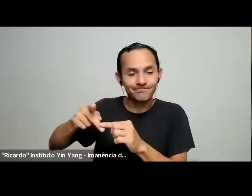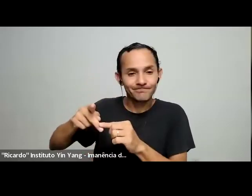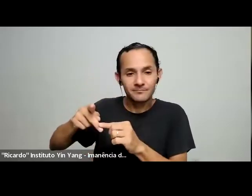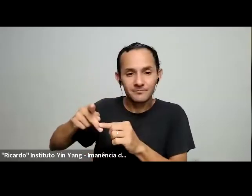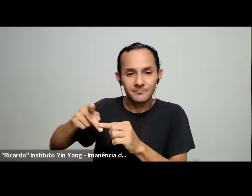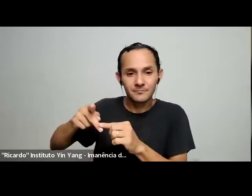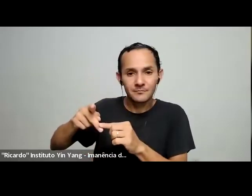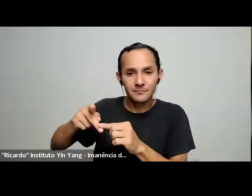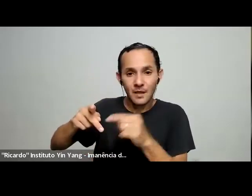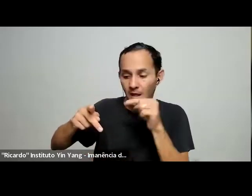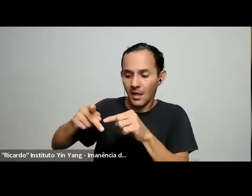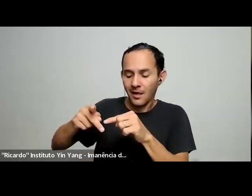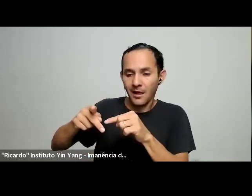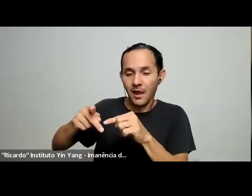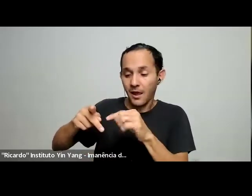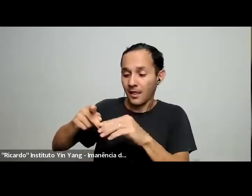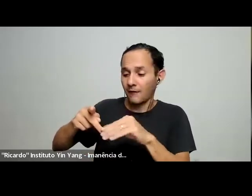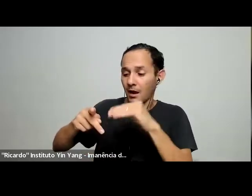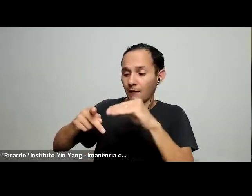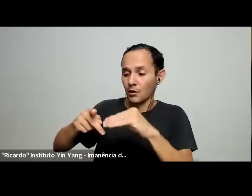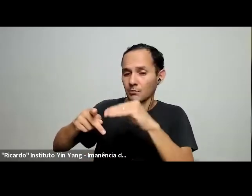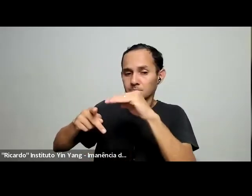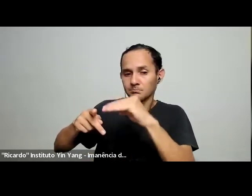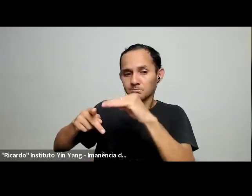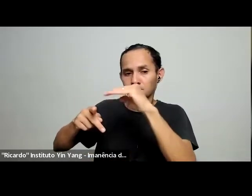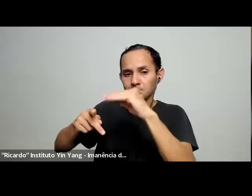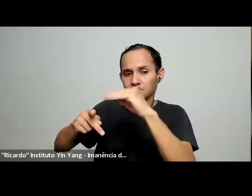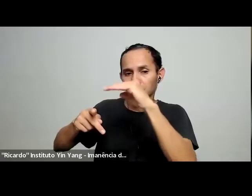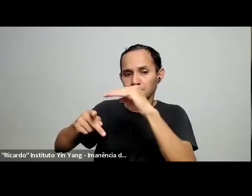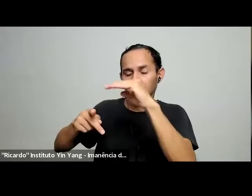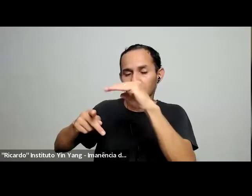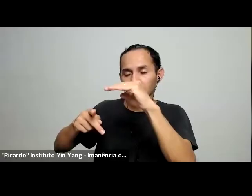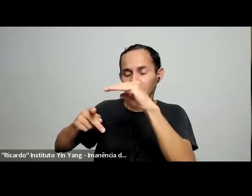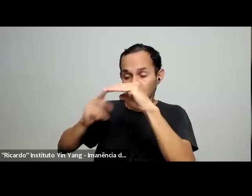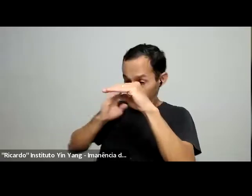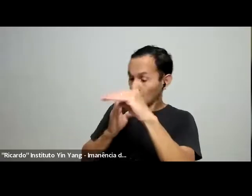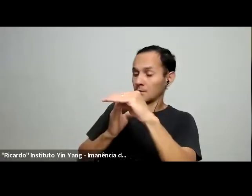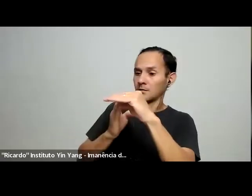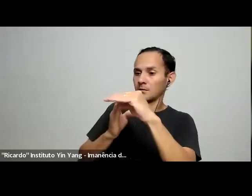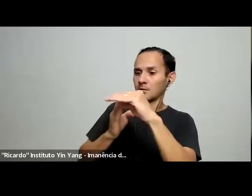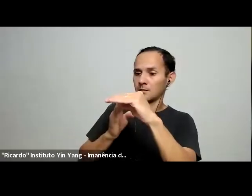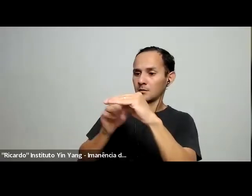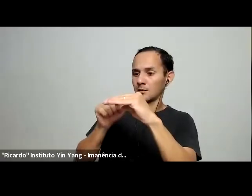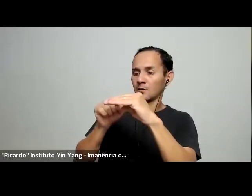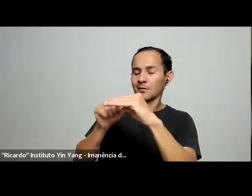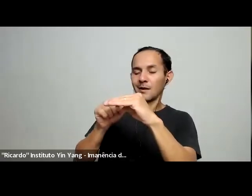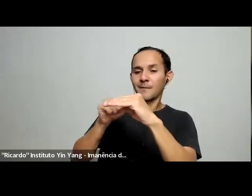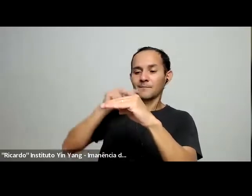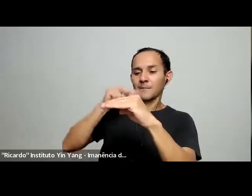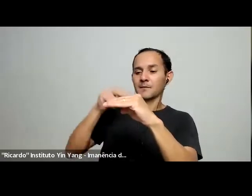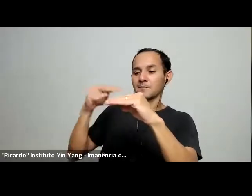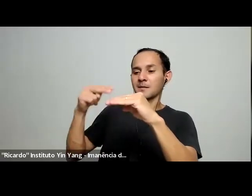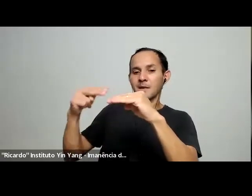ela, ela evolui com o tempo e ela é desvendada por essas lentes e